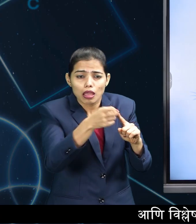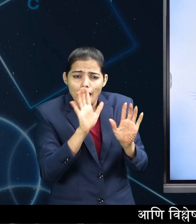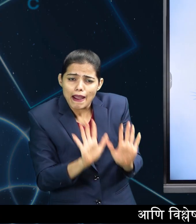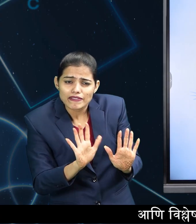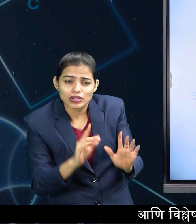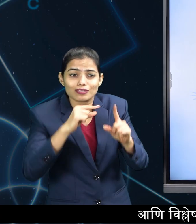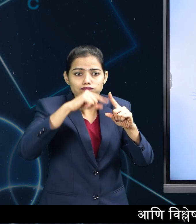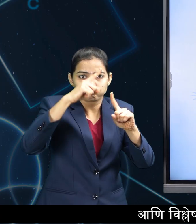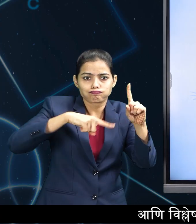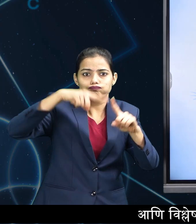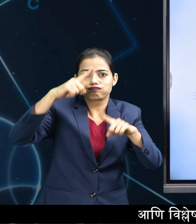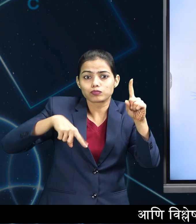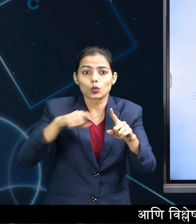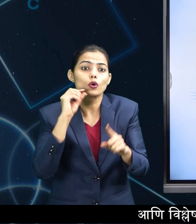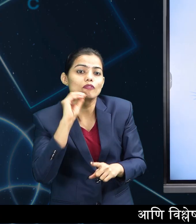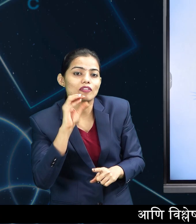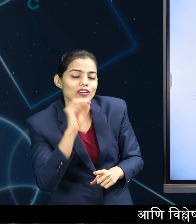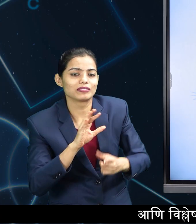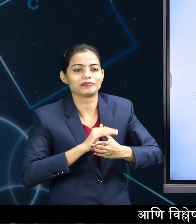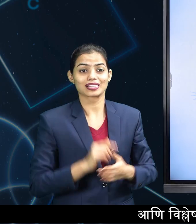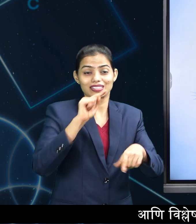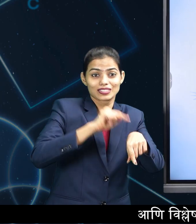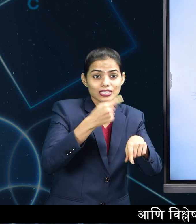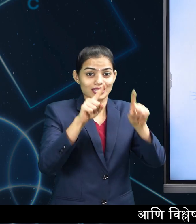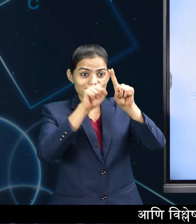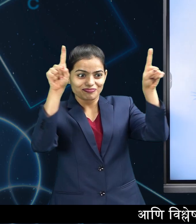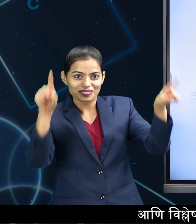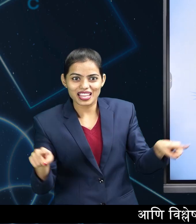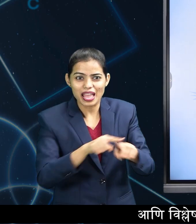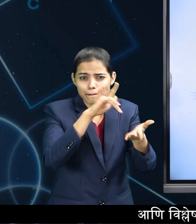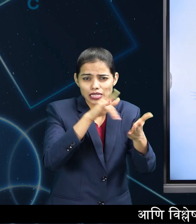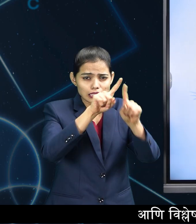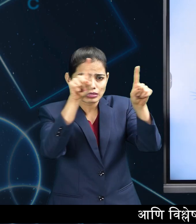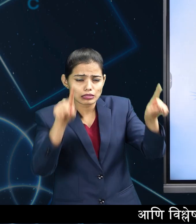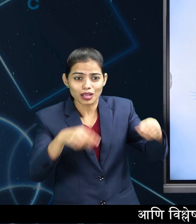आणि विश्लेषण करण्यासाठी विविध तंत्रांचा वापर करेल.